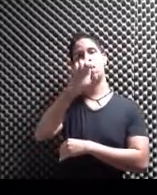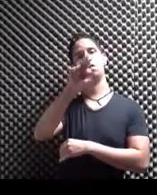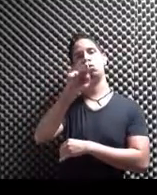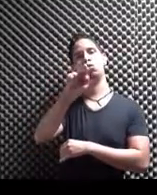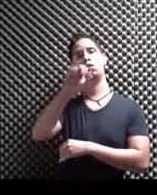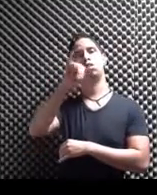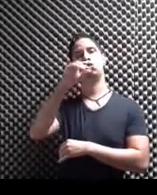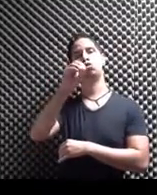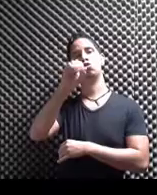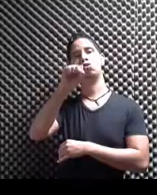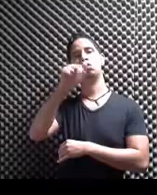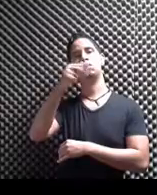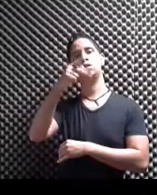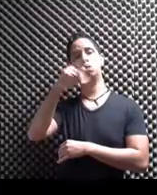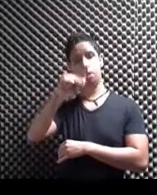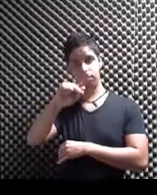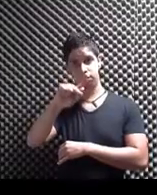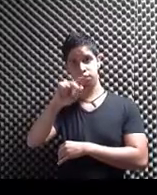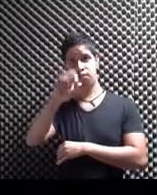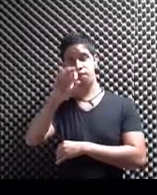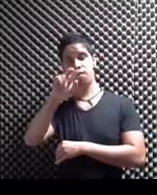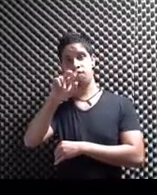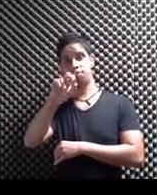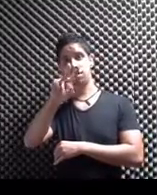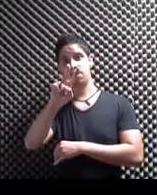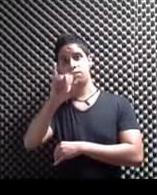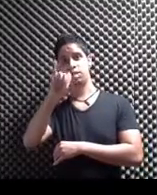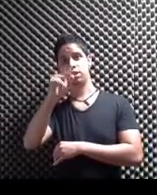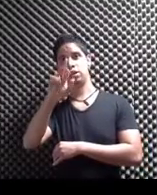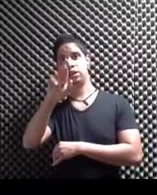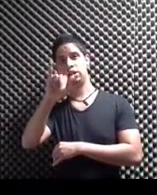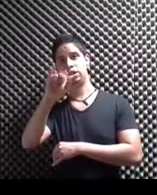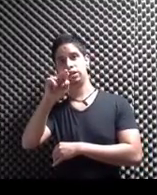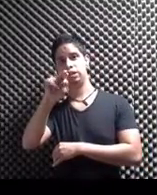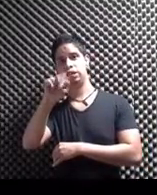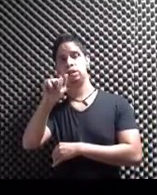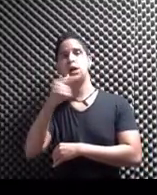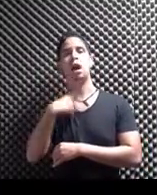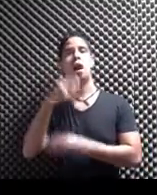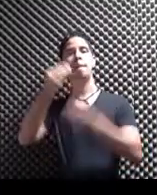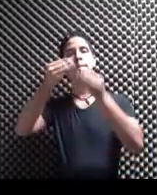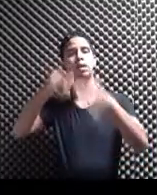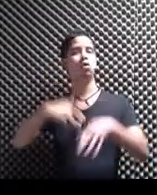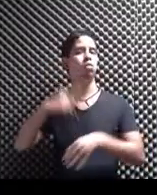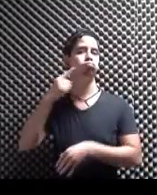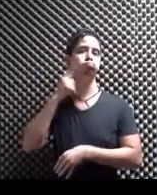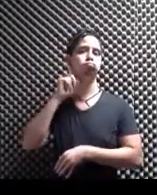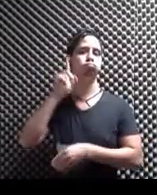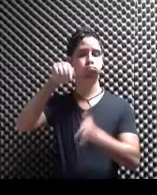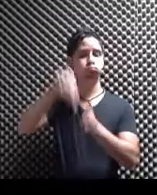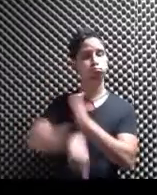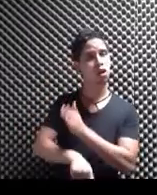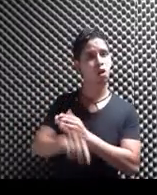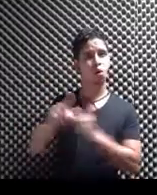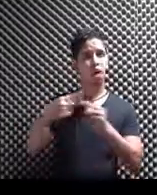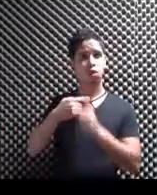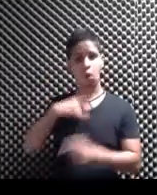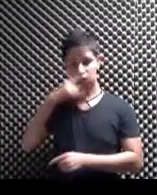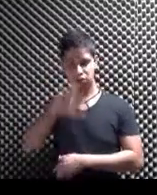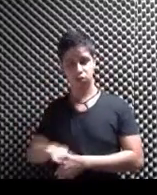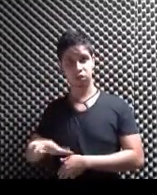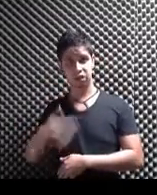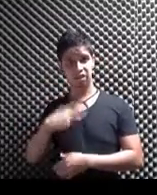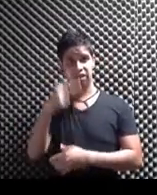que perdió la audición gradualmente cuando era un niño. Y ellos trabajan hace tres años ya,